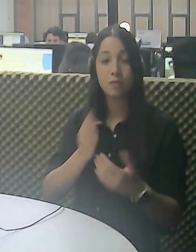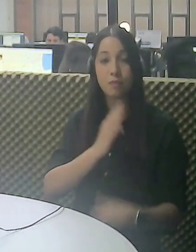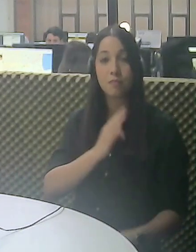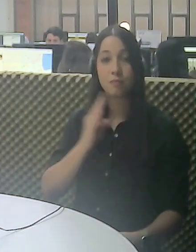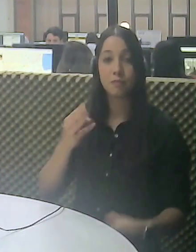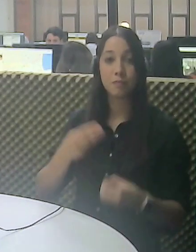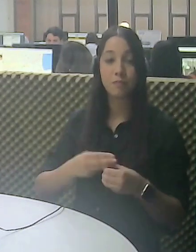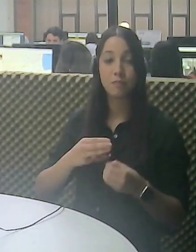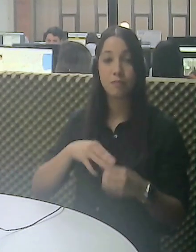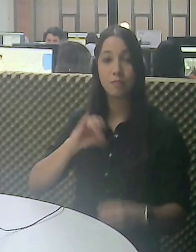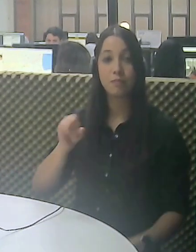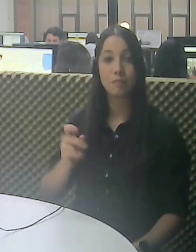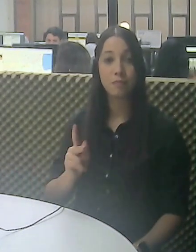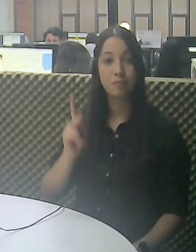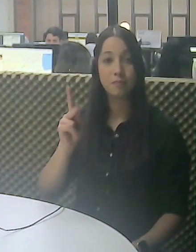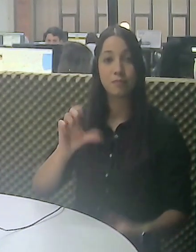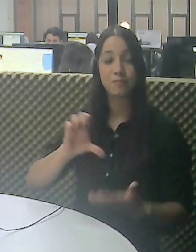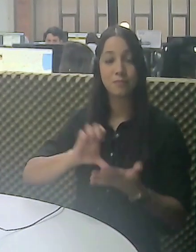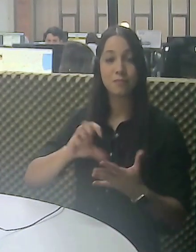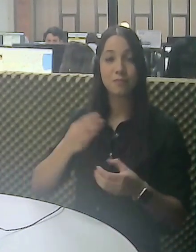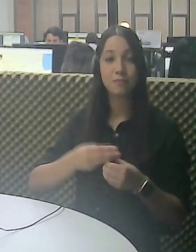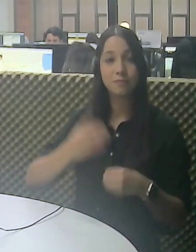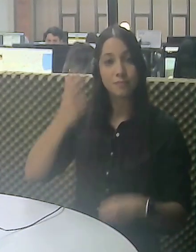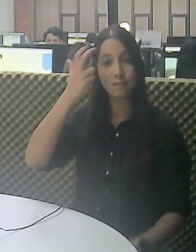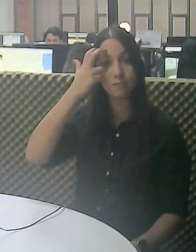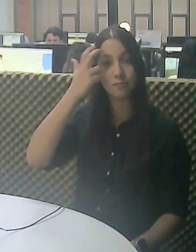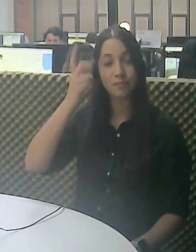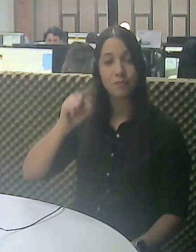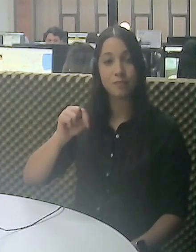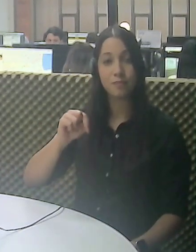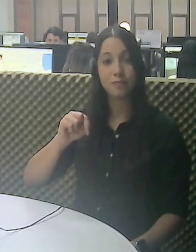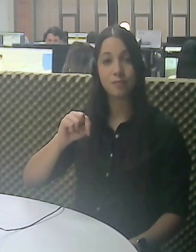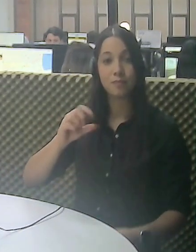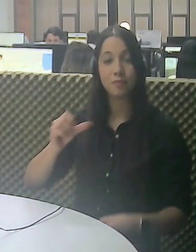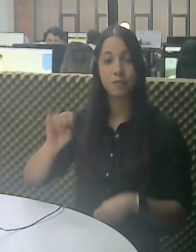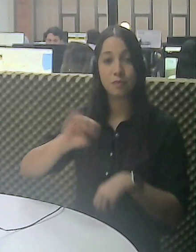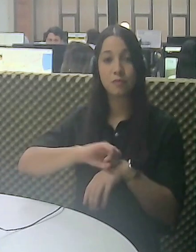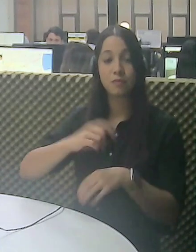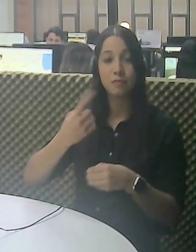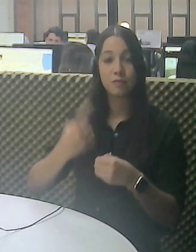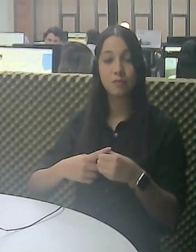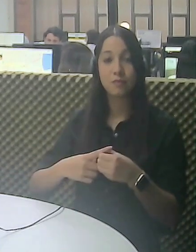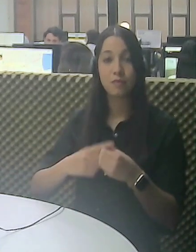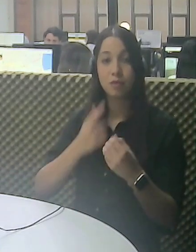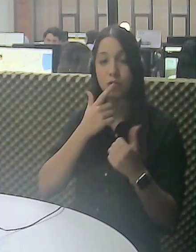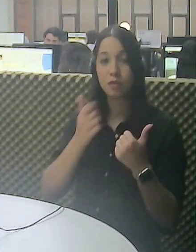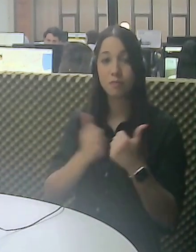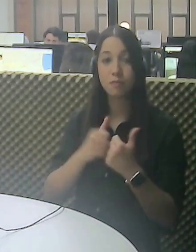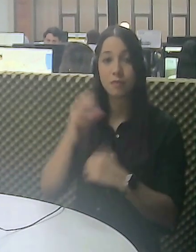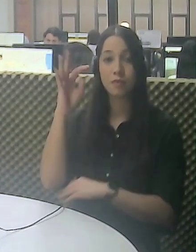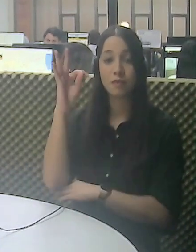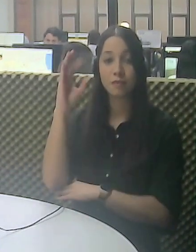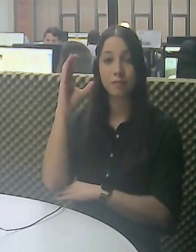Juscelino Kubitschek. O Centro Municipal de Cultura fica no centro da cidade, ao lado do Terminal